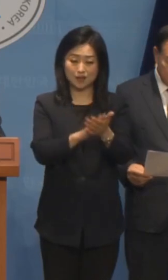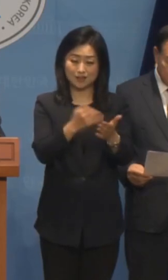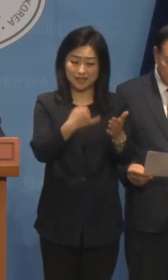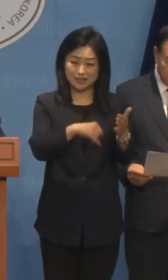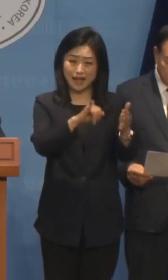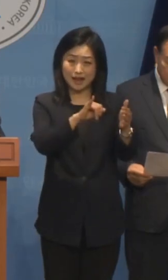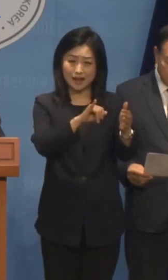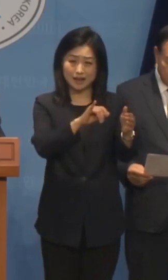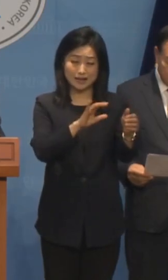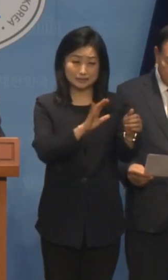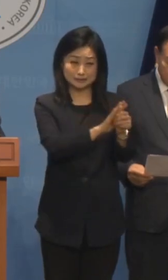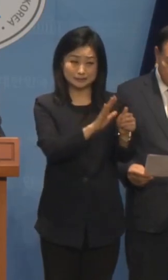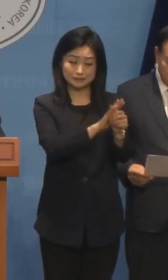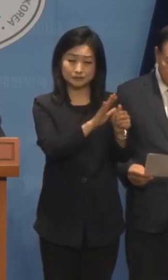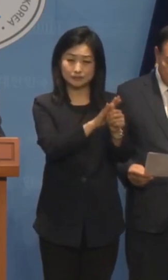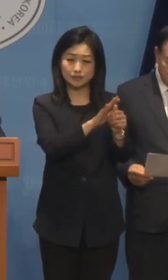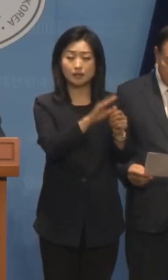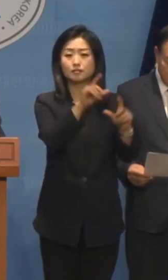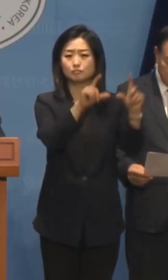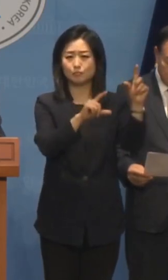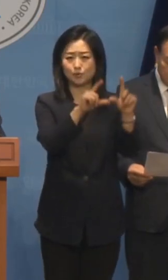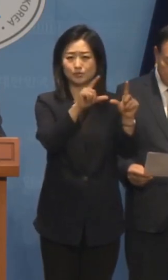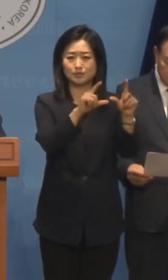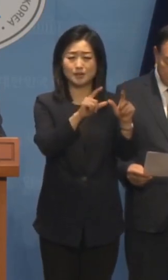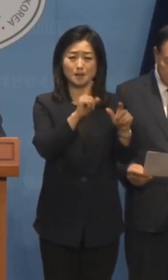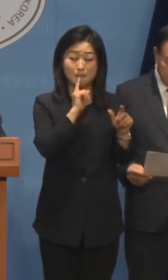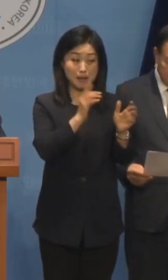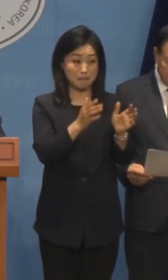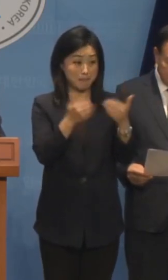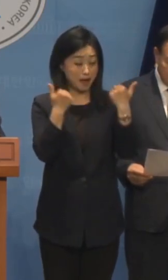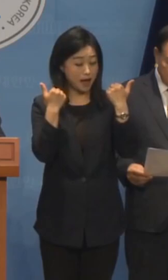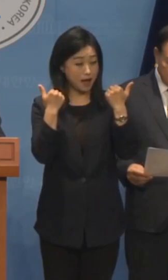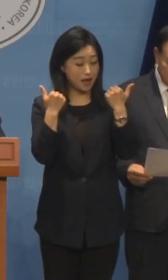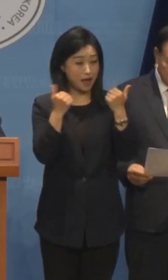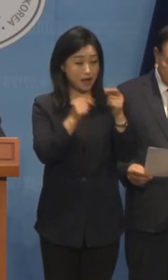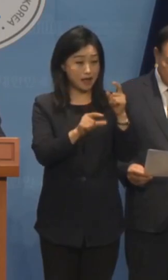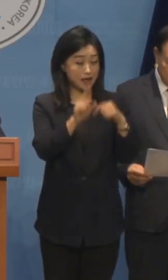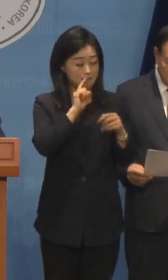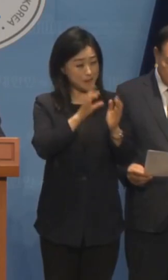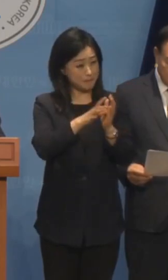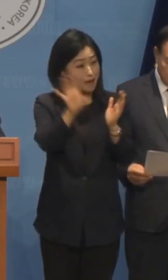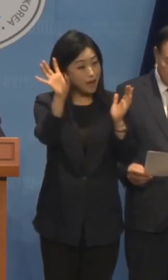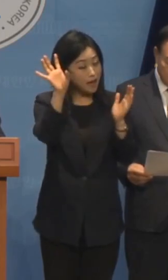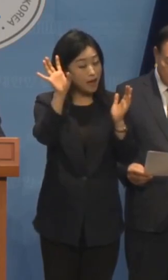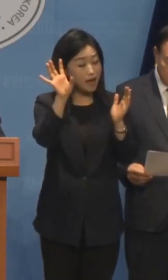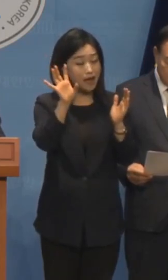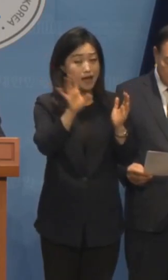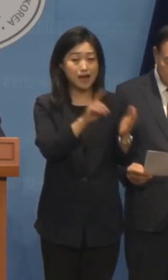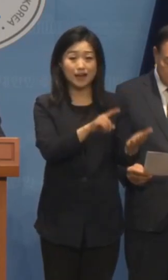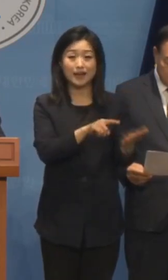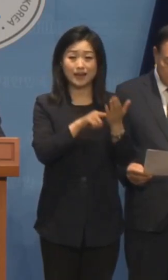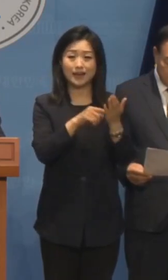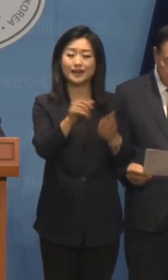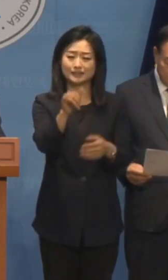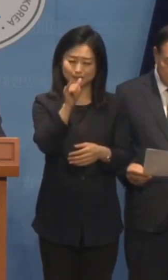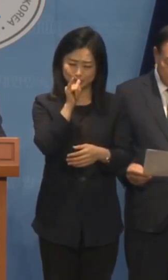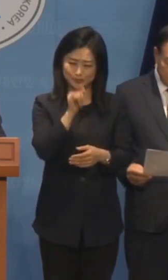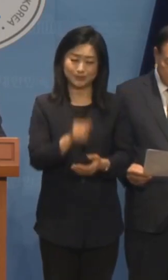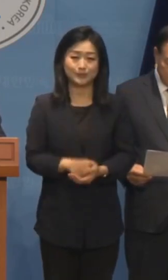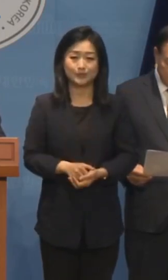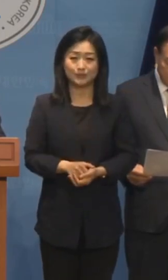얻은 전현희 모델을 따라 더 거친 이야기, 더 자극적인 이야기가 물밀듯 쏟아지고